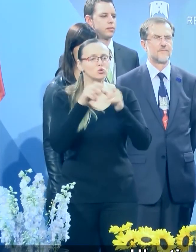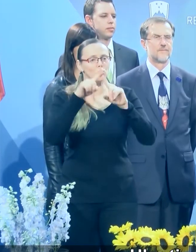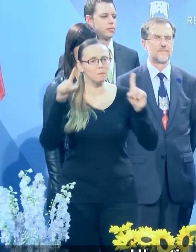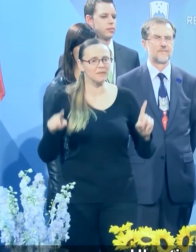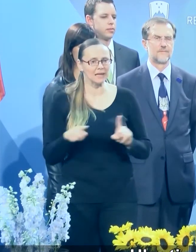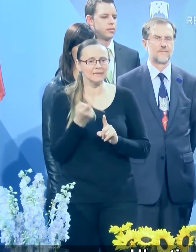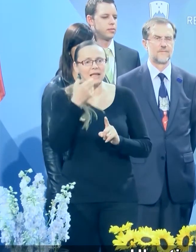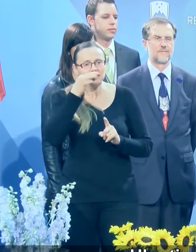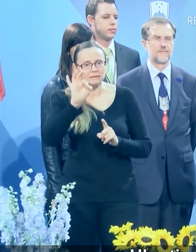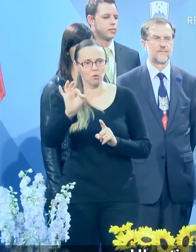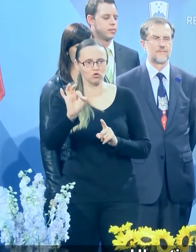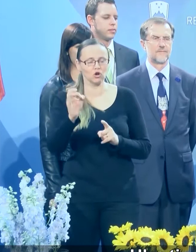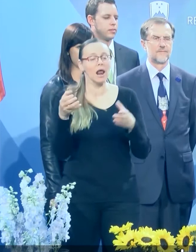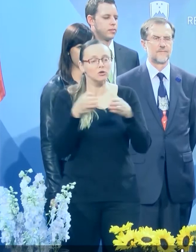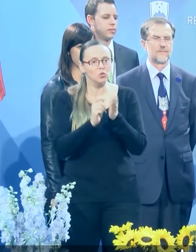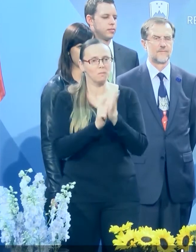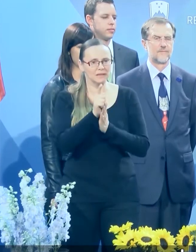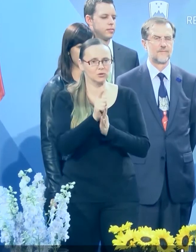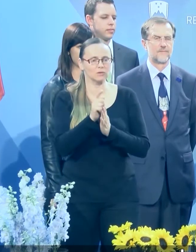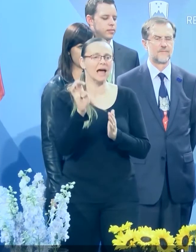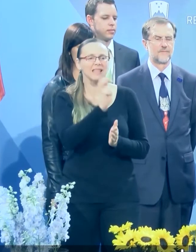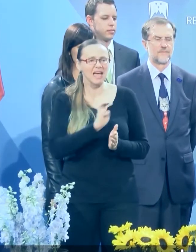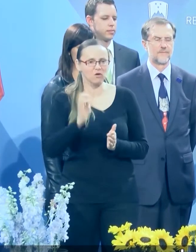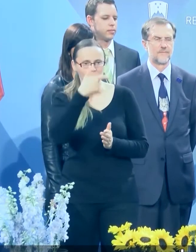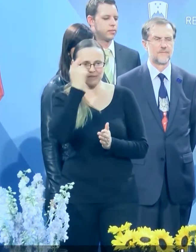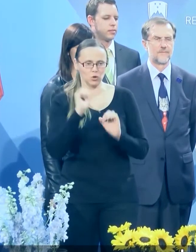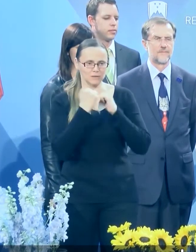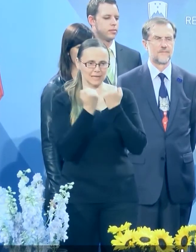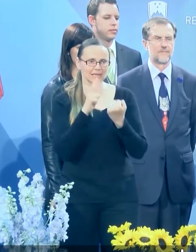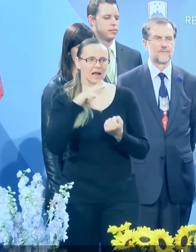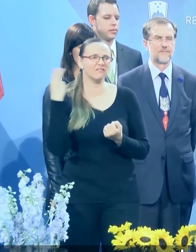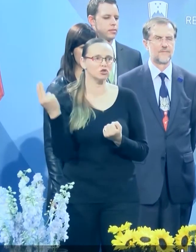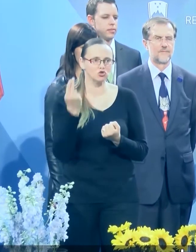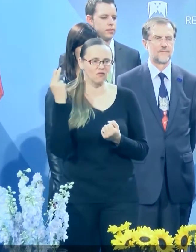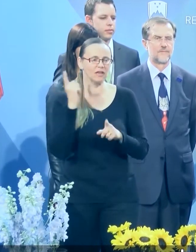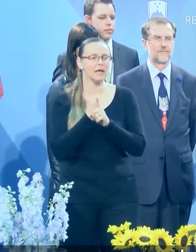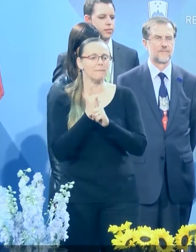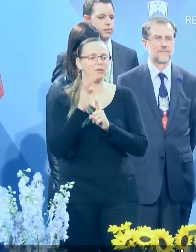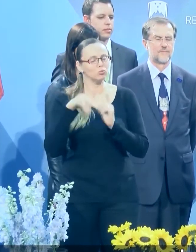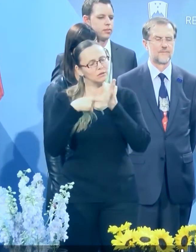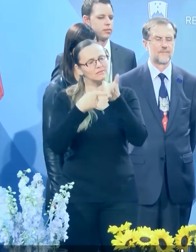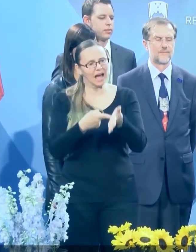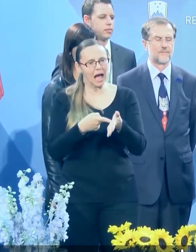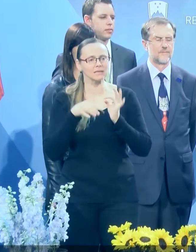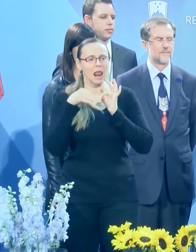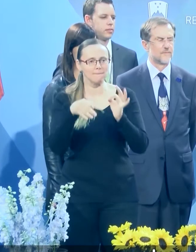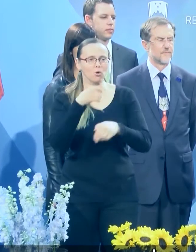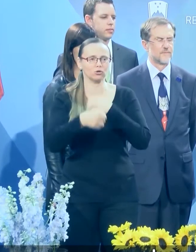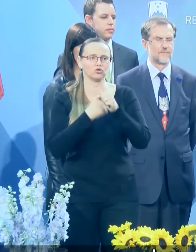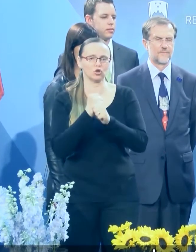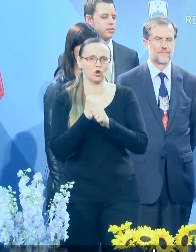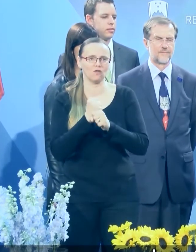lista izboljšala skupen rezultat Evropske ljudske stranke v Sloveniji in tudi nakazala pot